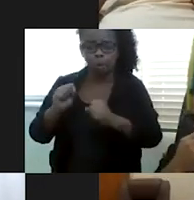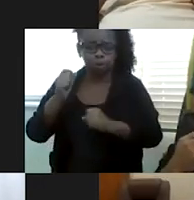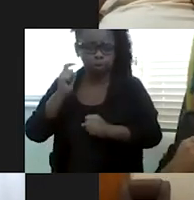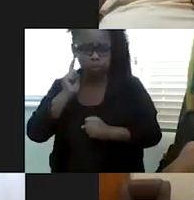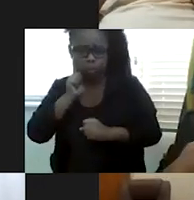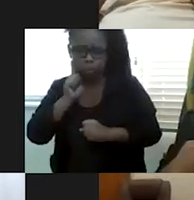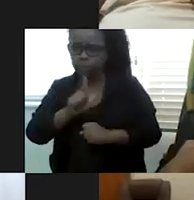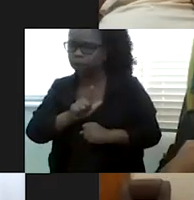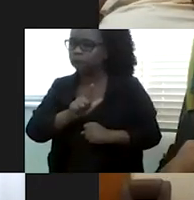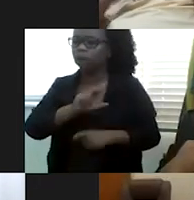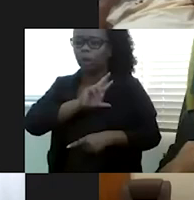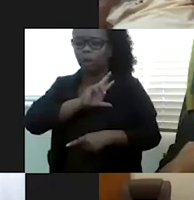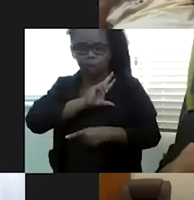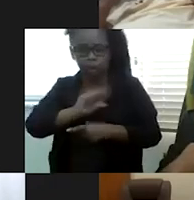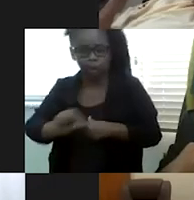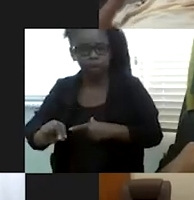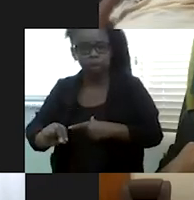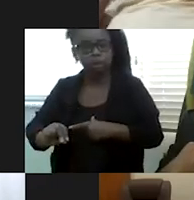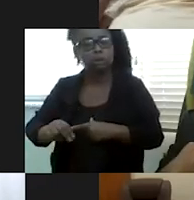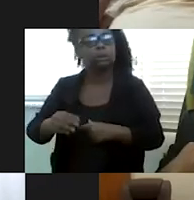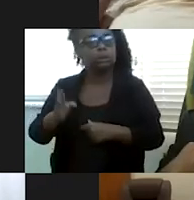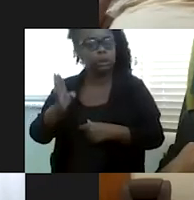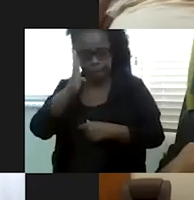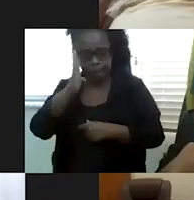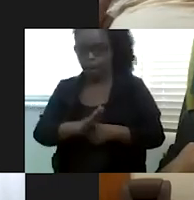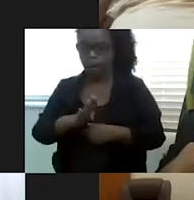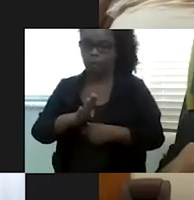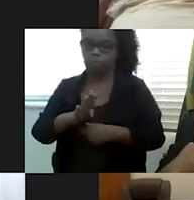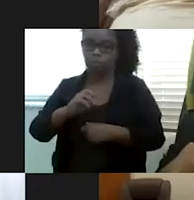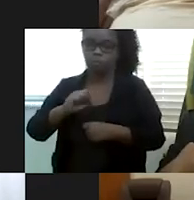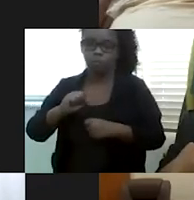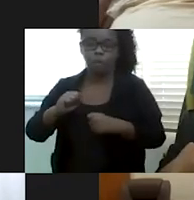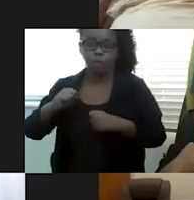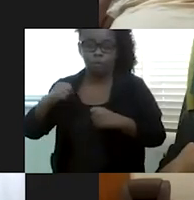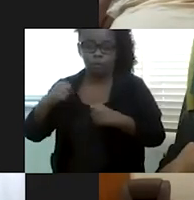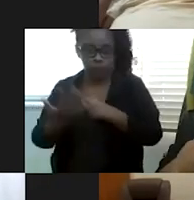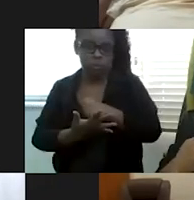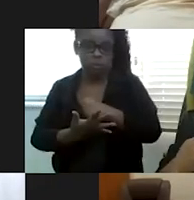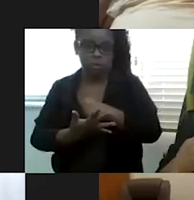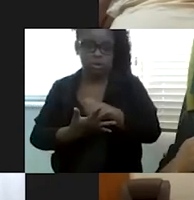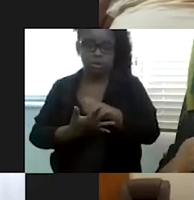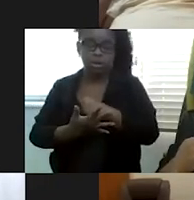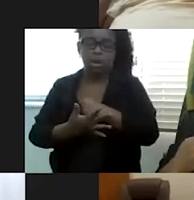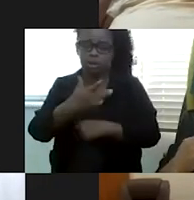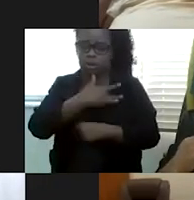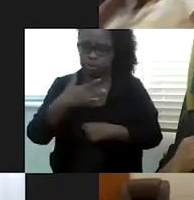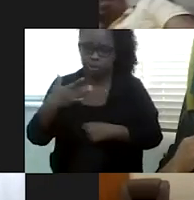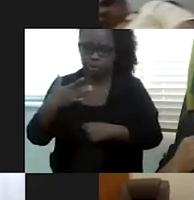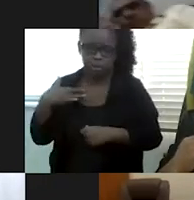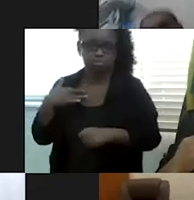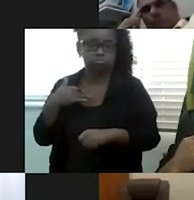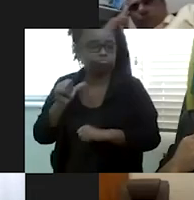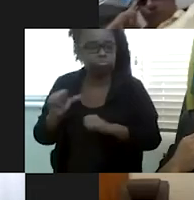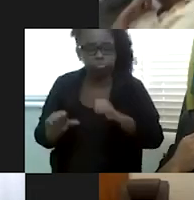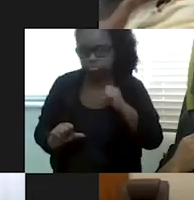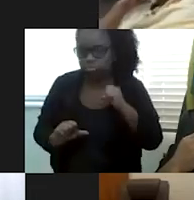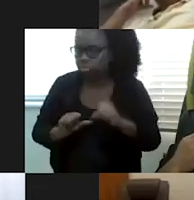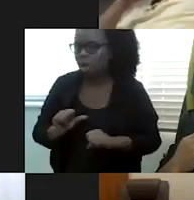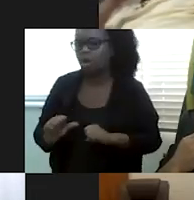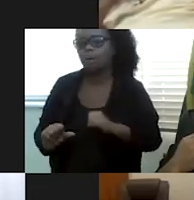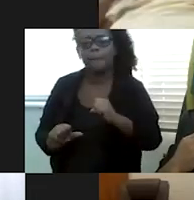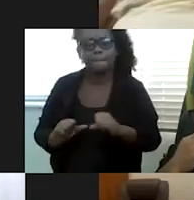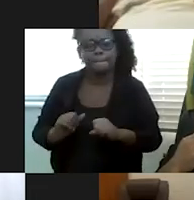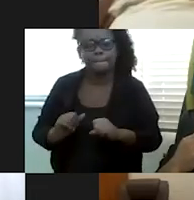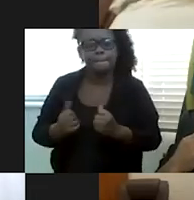novamente desse vírus com a sua saúde sendo restabelecida e que nada venha